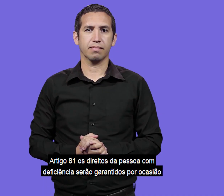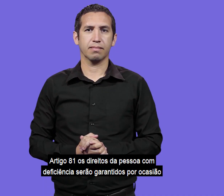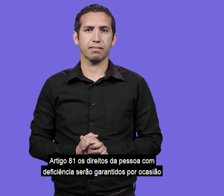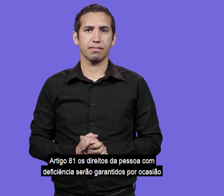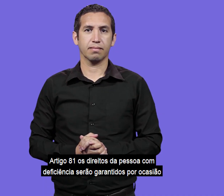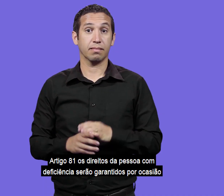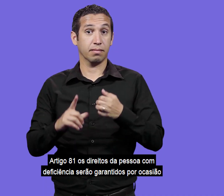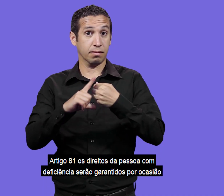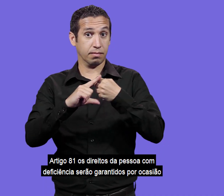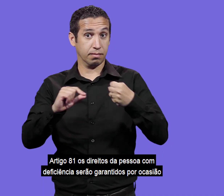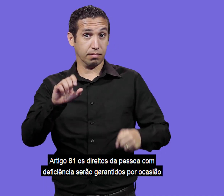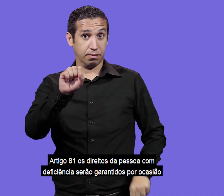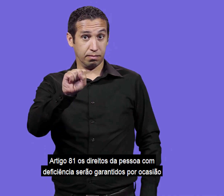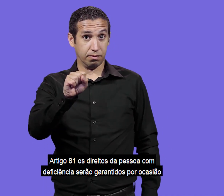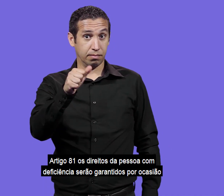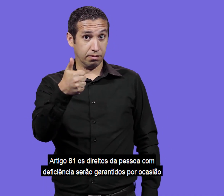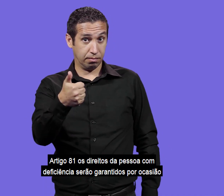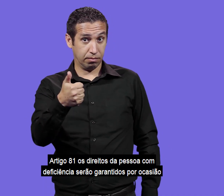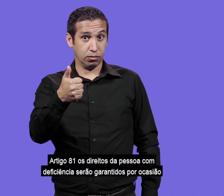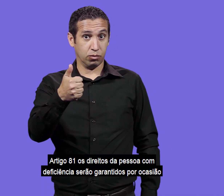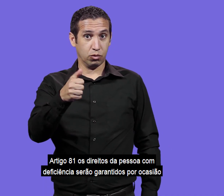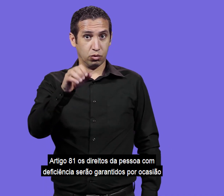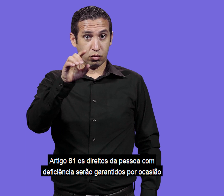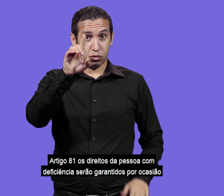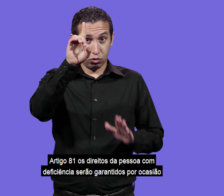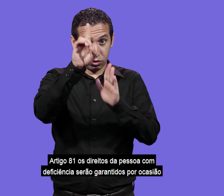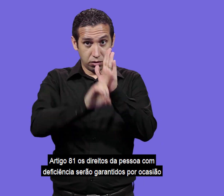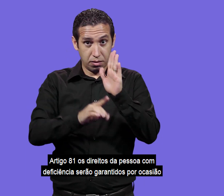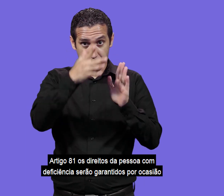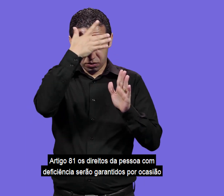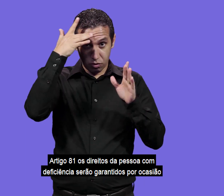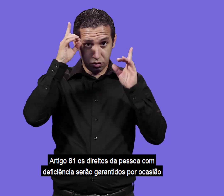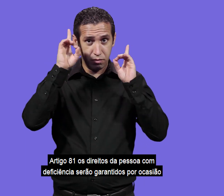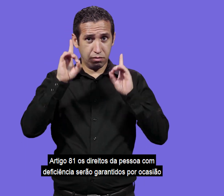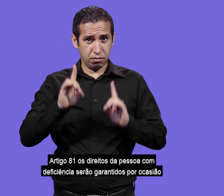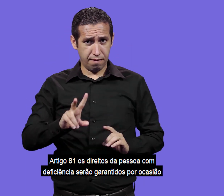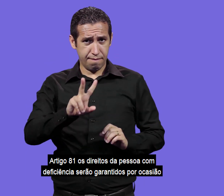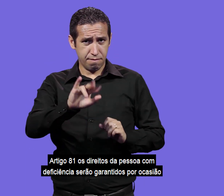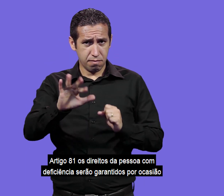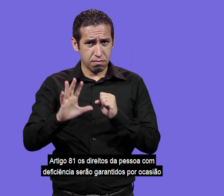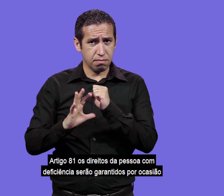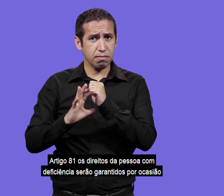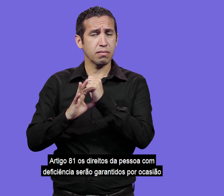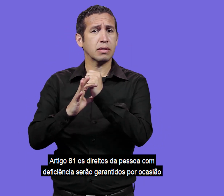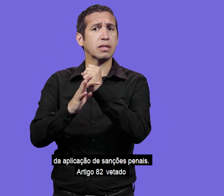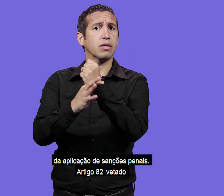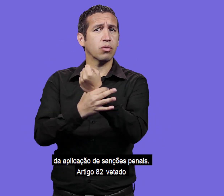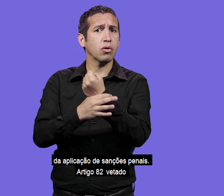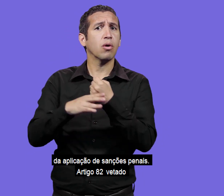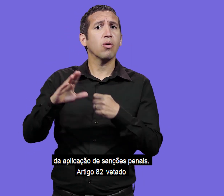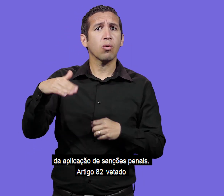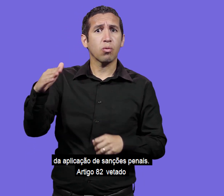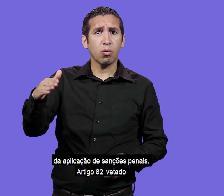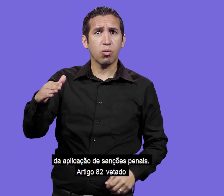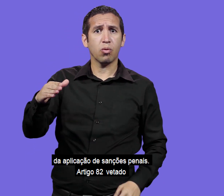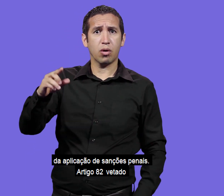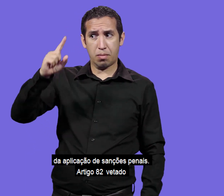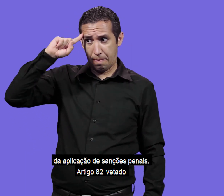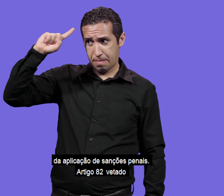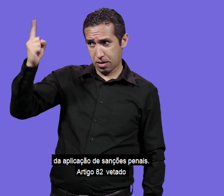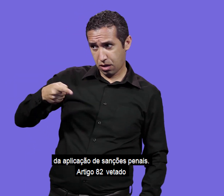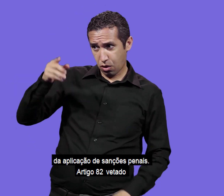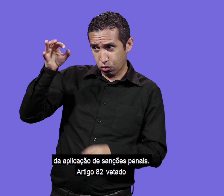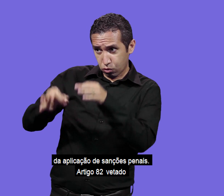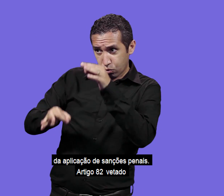Artigo 81. Os direitos da pessoa com deficiência serão garantidos por ocasião da aplicação de